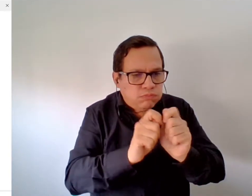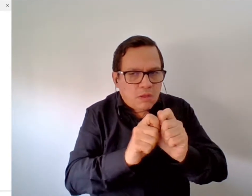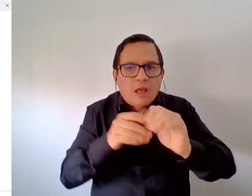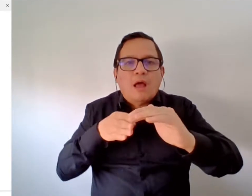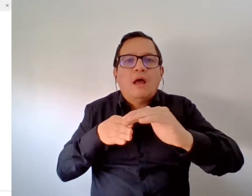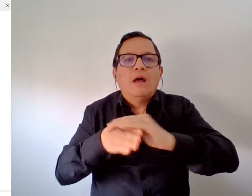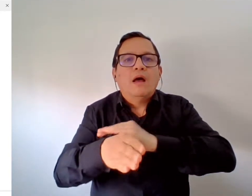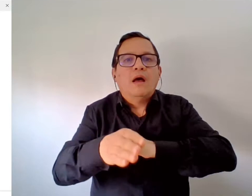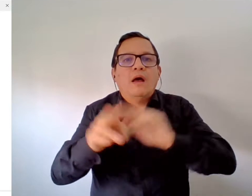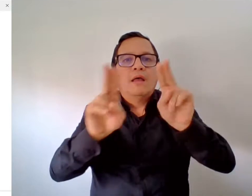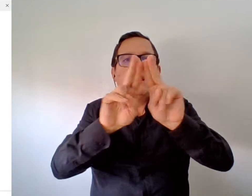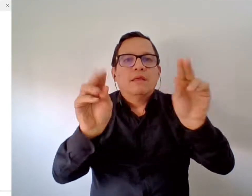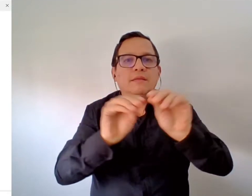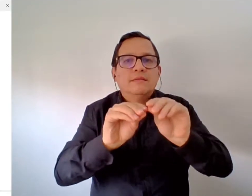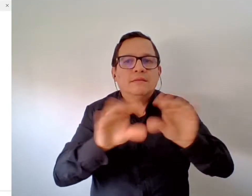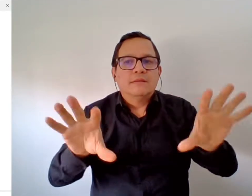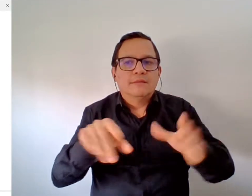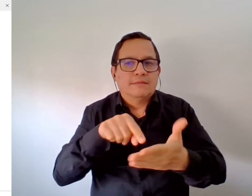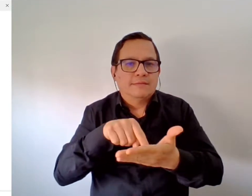a Internet.